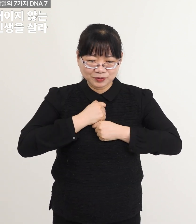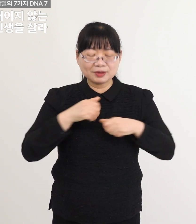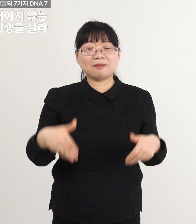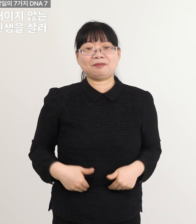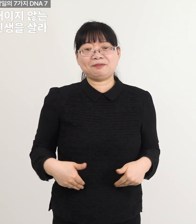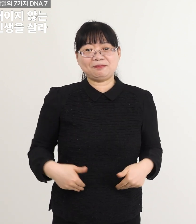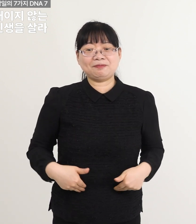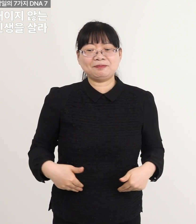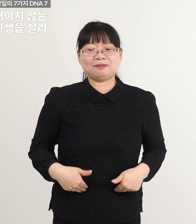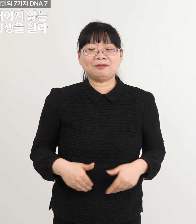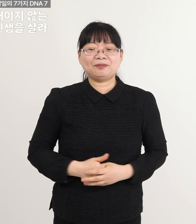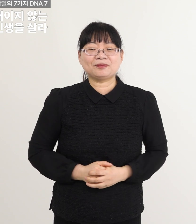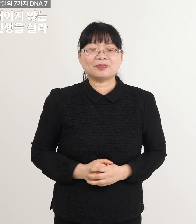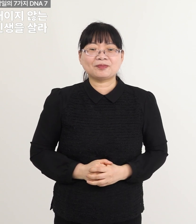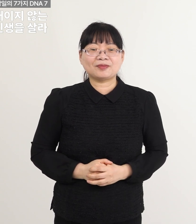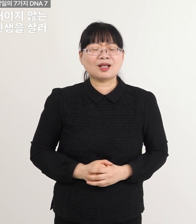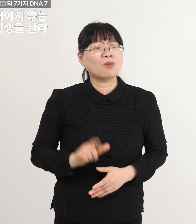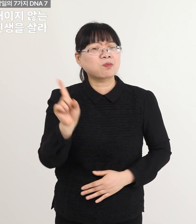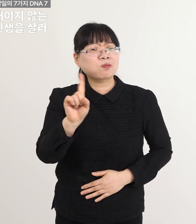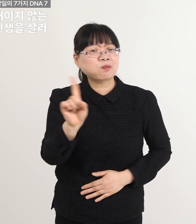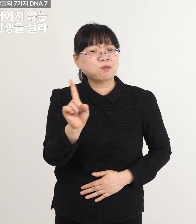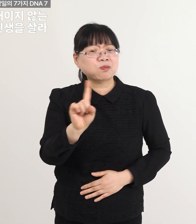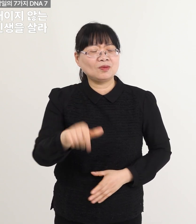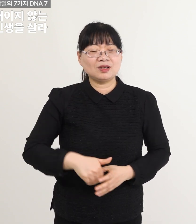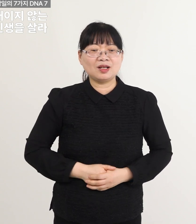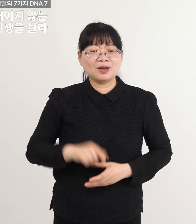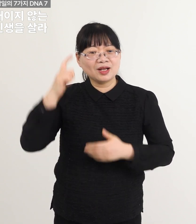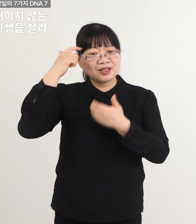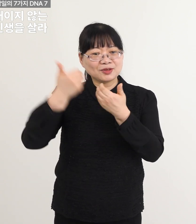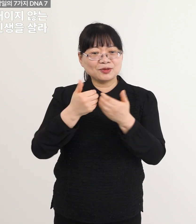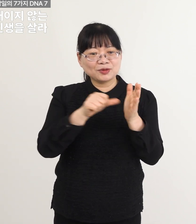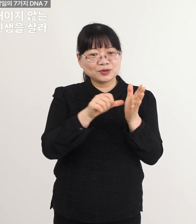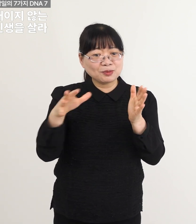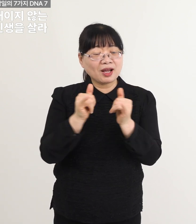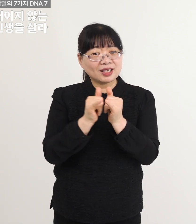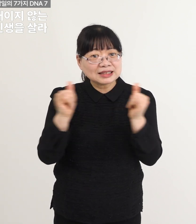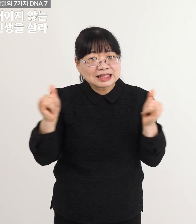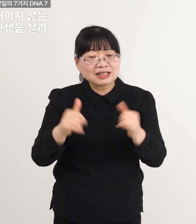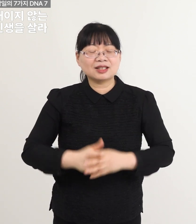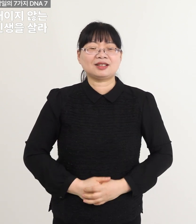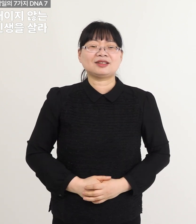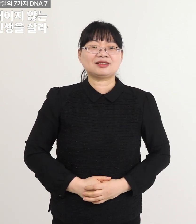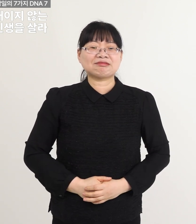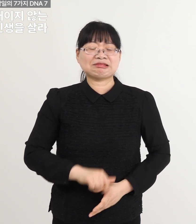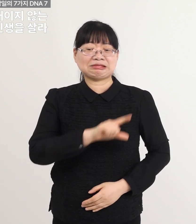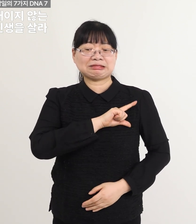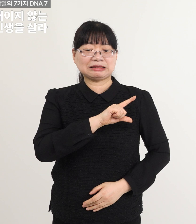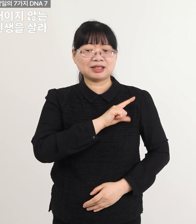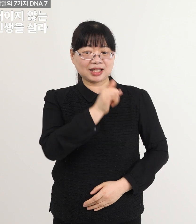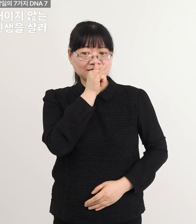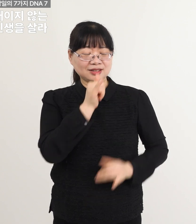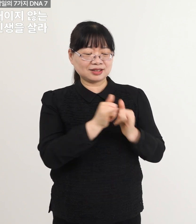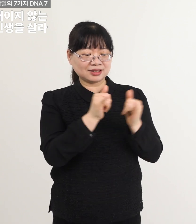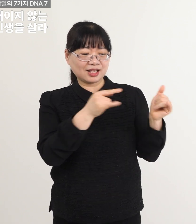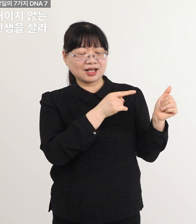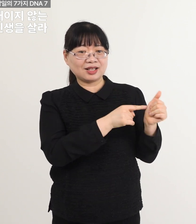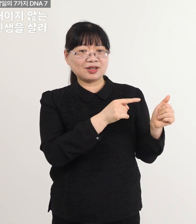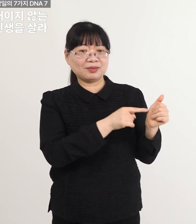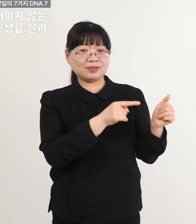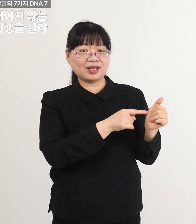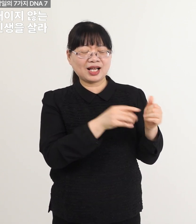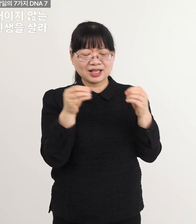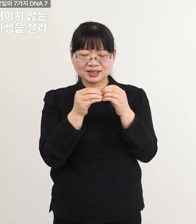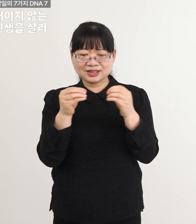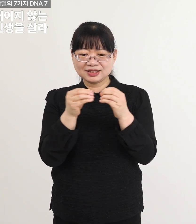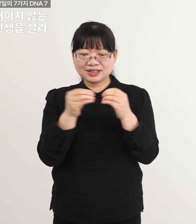됩니다. 뭐 또 반대로 유명한 사람을, 또 이름 좀 있는 사람을 막 글